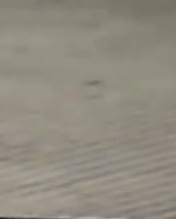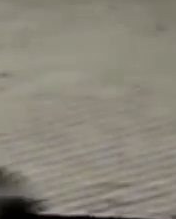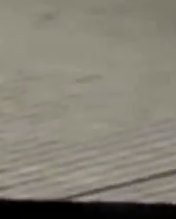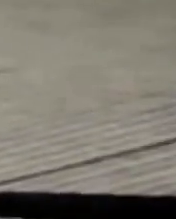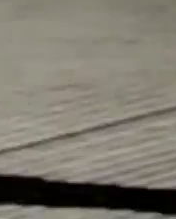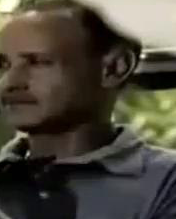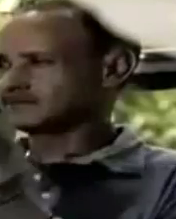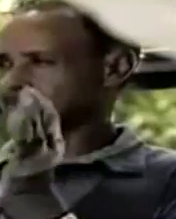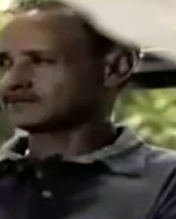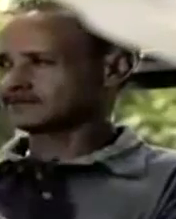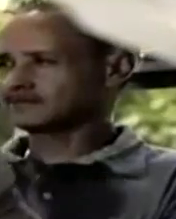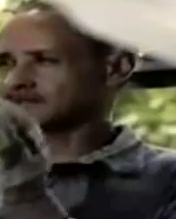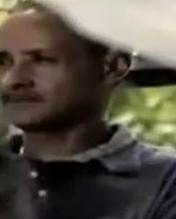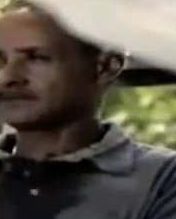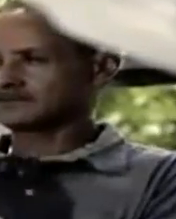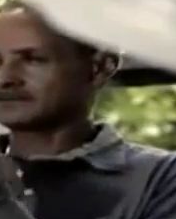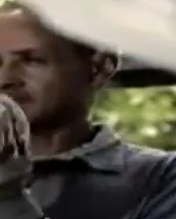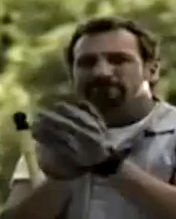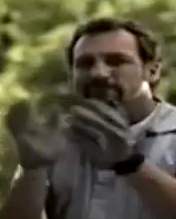Não se deixe vencer.